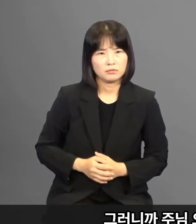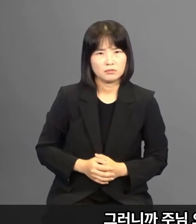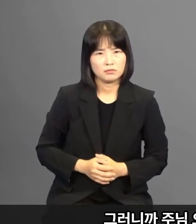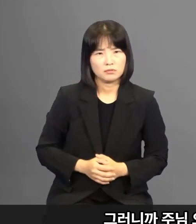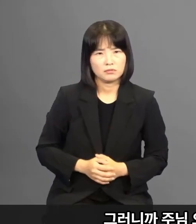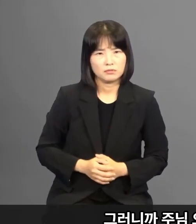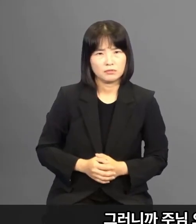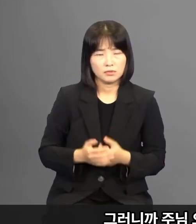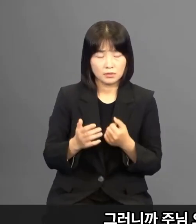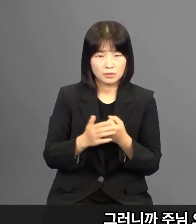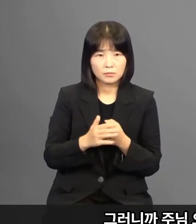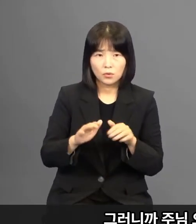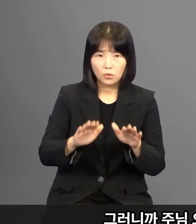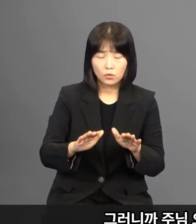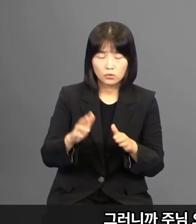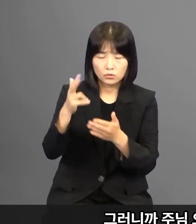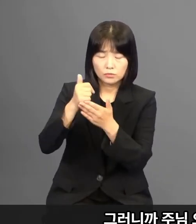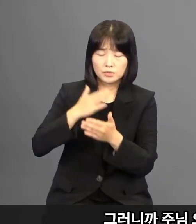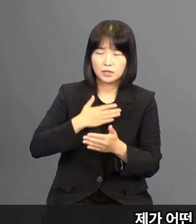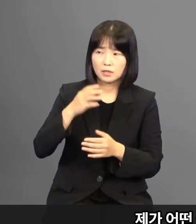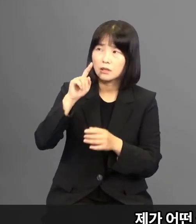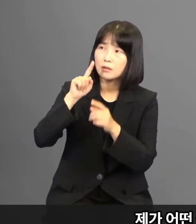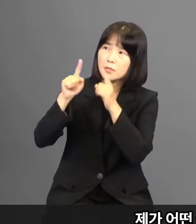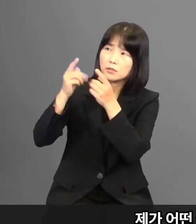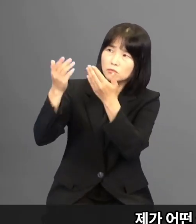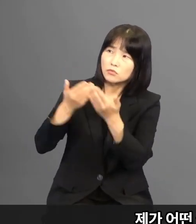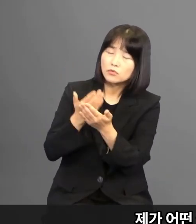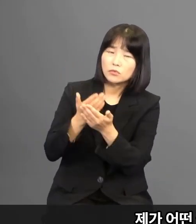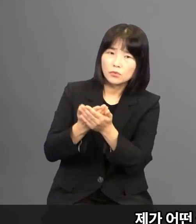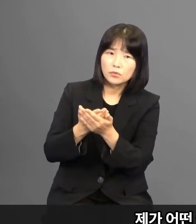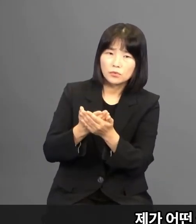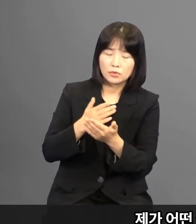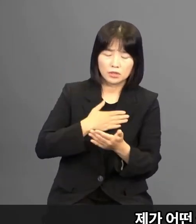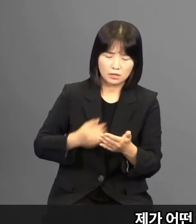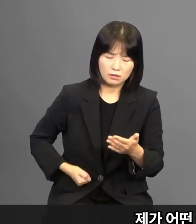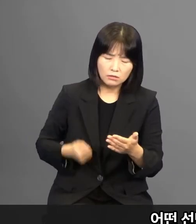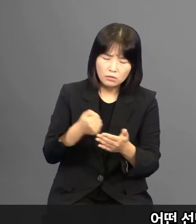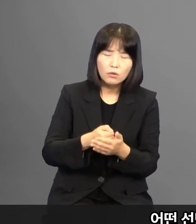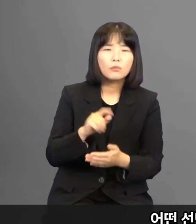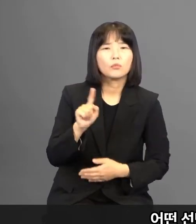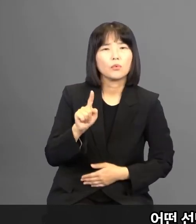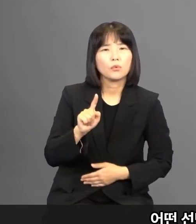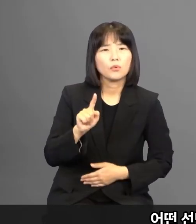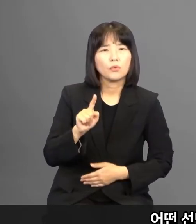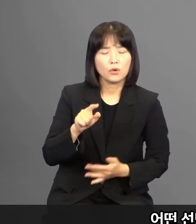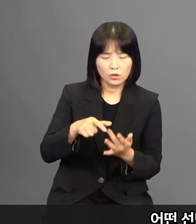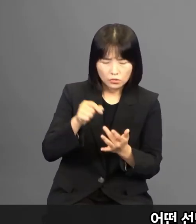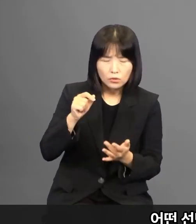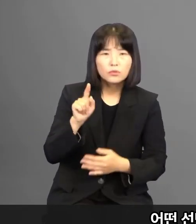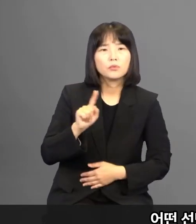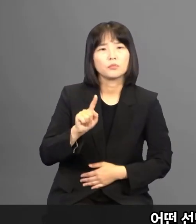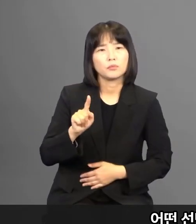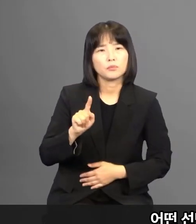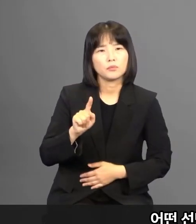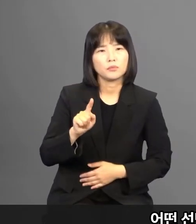그러니까 주님, 오늘 저에게 말씀해 주십시오. 제가 어떤 결정을 내려야 합니까? 어떤 선택을 내려야